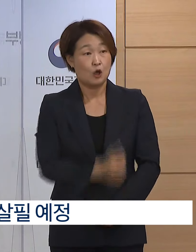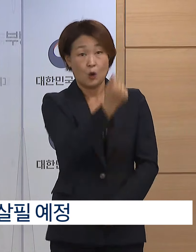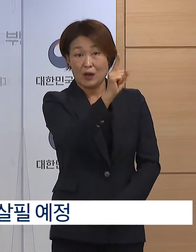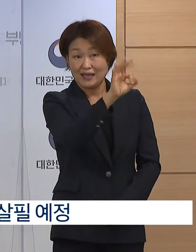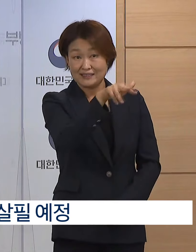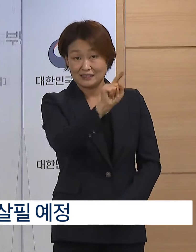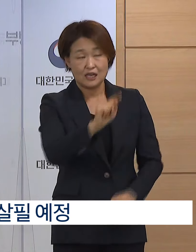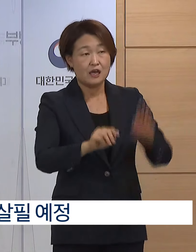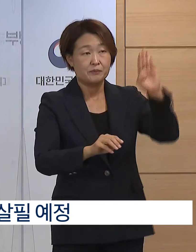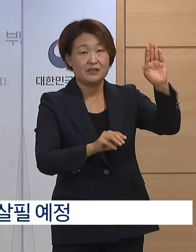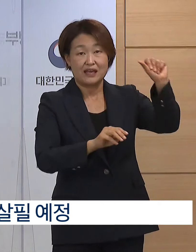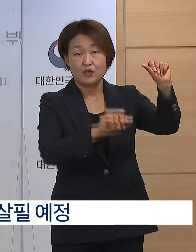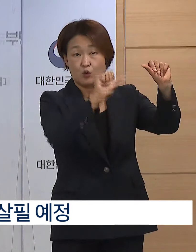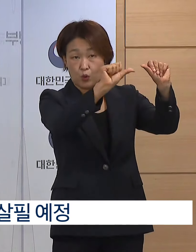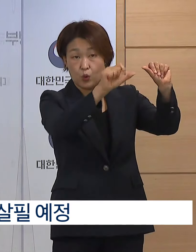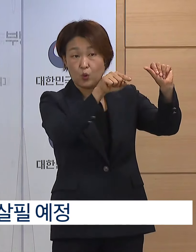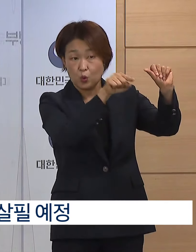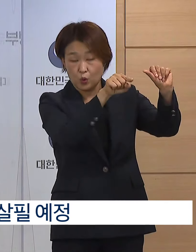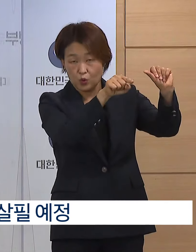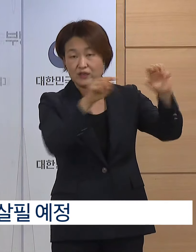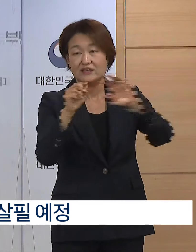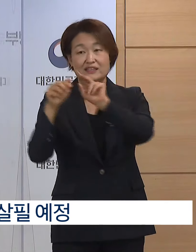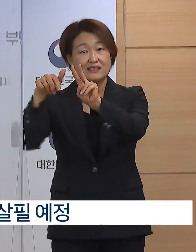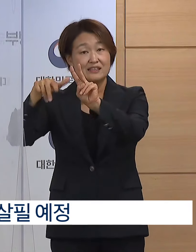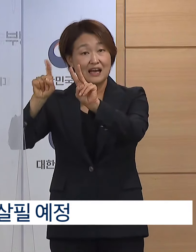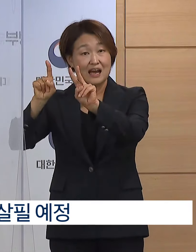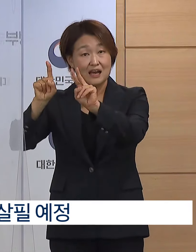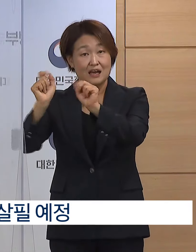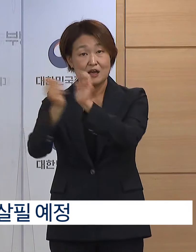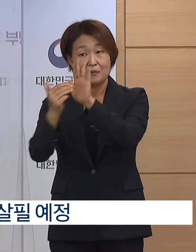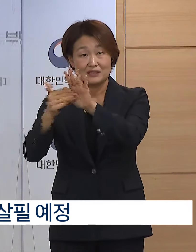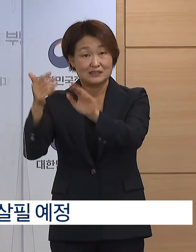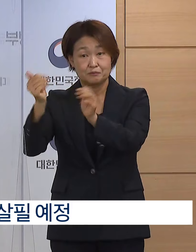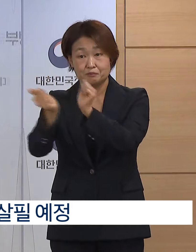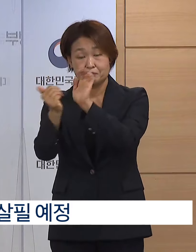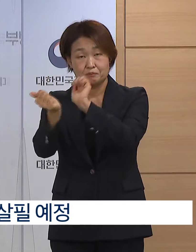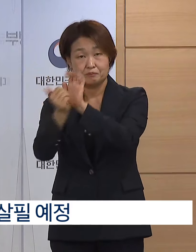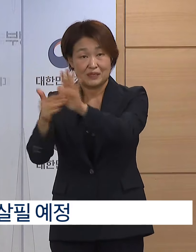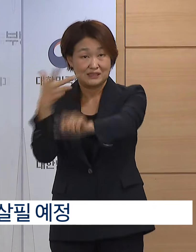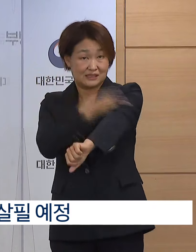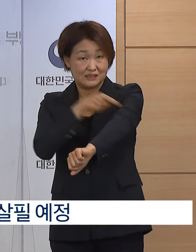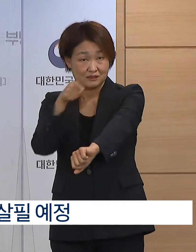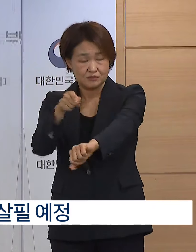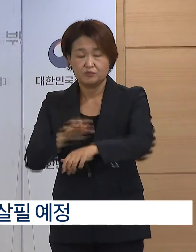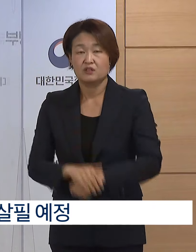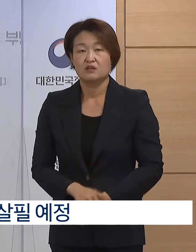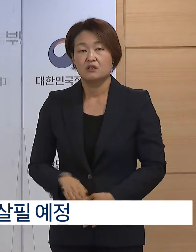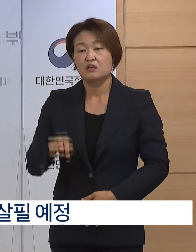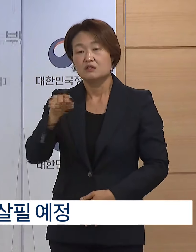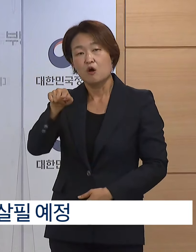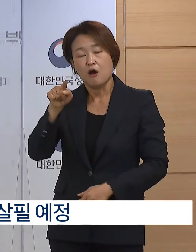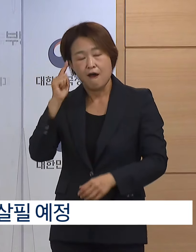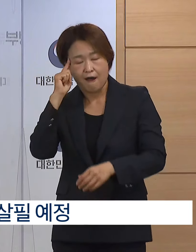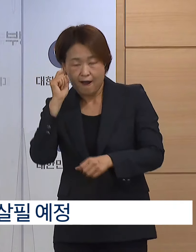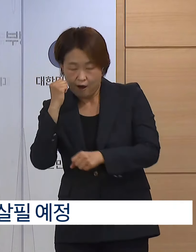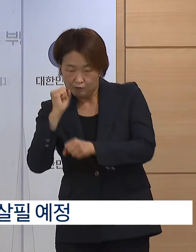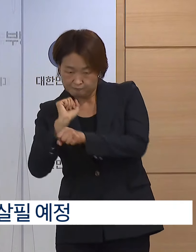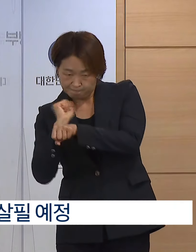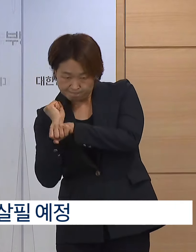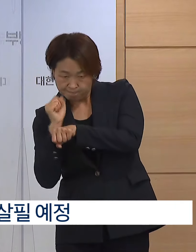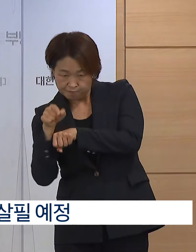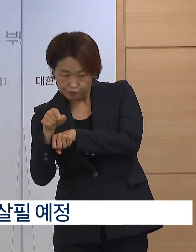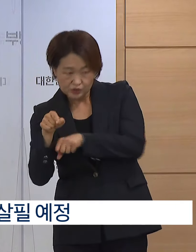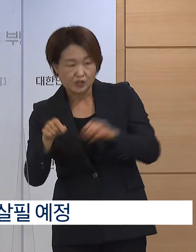화이자의 BA.5 기반 이가 백신의 경우 아직 임상시험 정인이지만 전 임상 결과에서 BA.4,